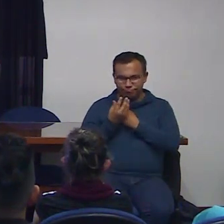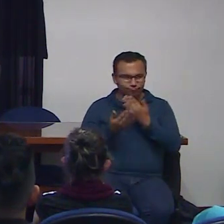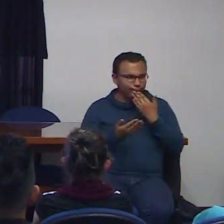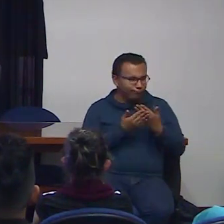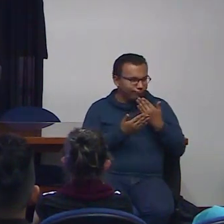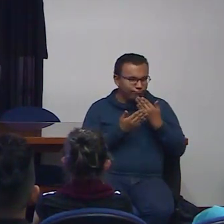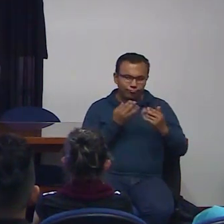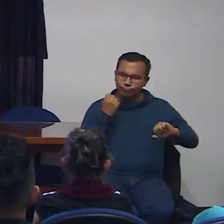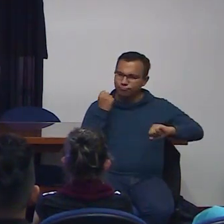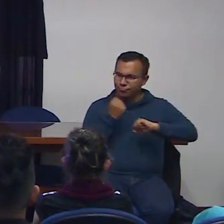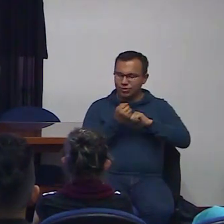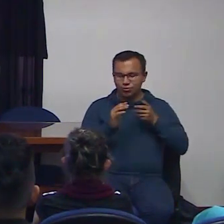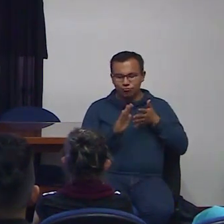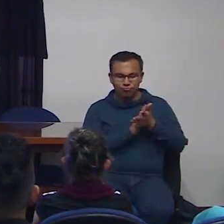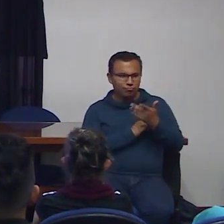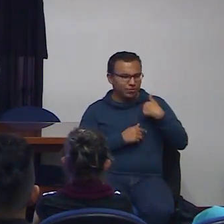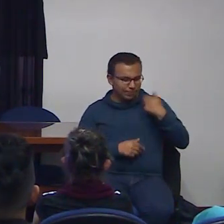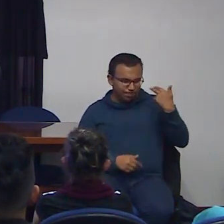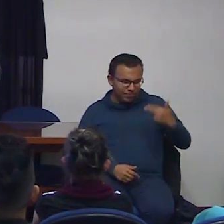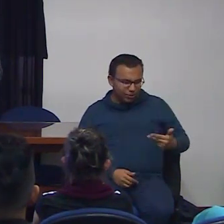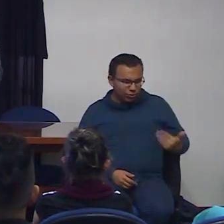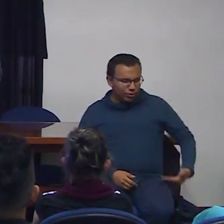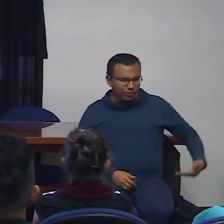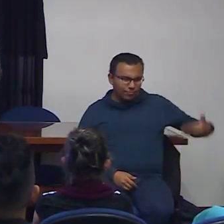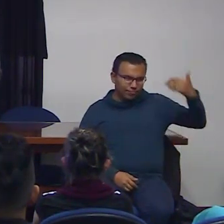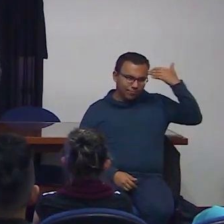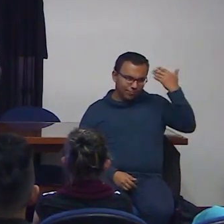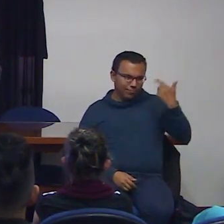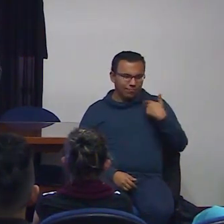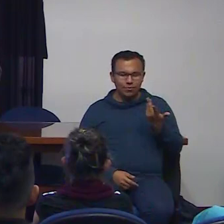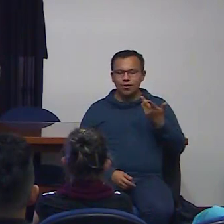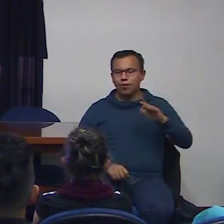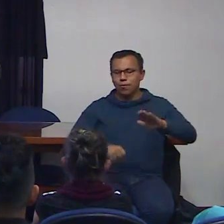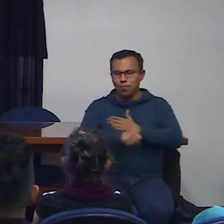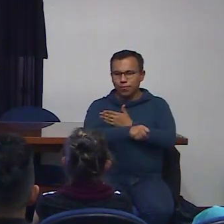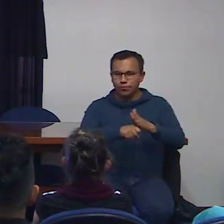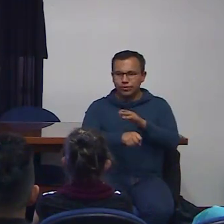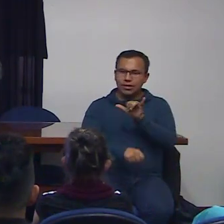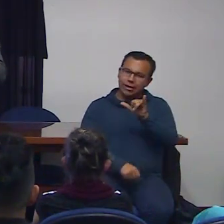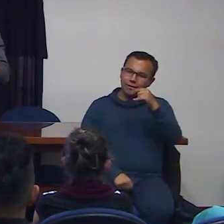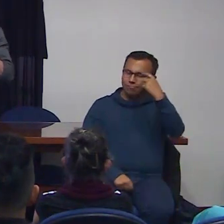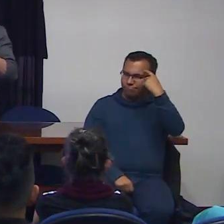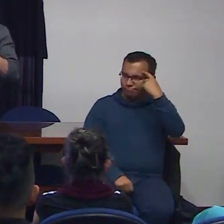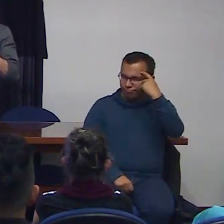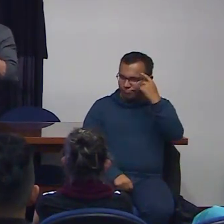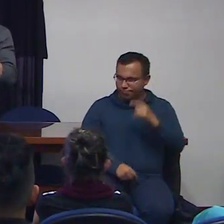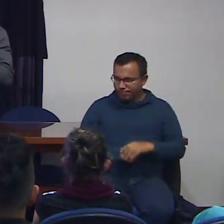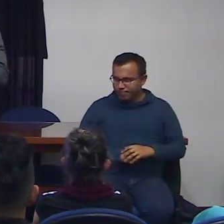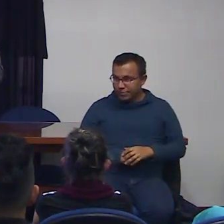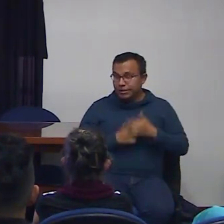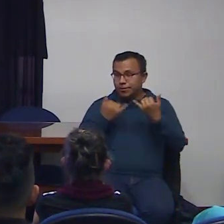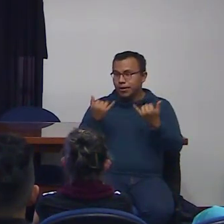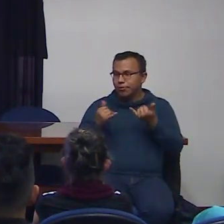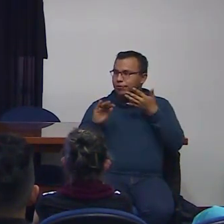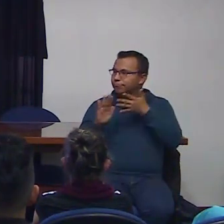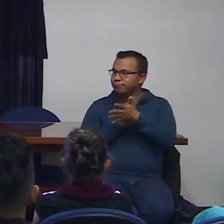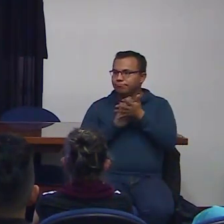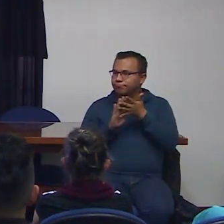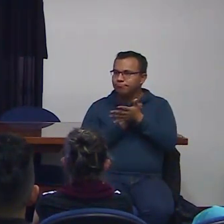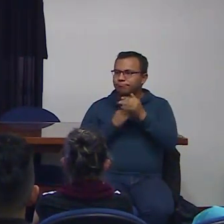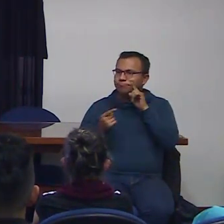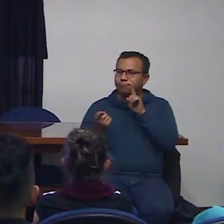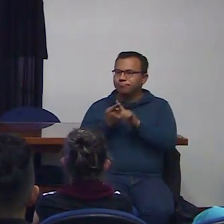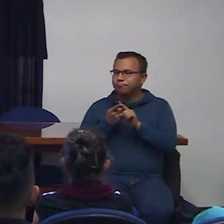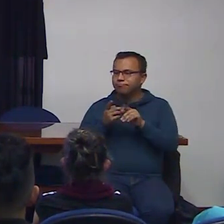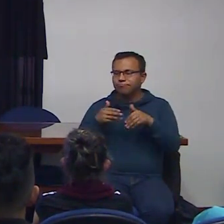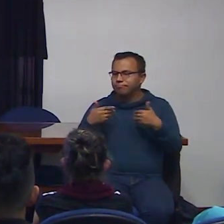contar la historia de Vida mía que se llama music and Mind música y mente Entonces yo esto quiero comenzar pues